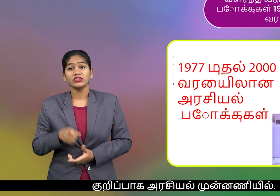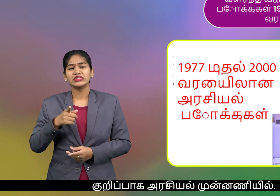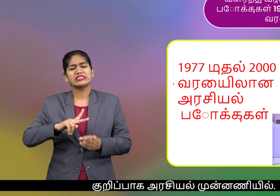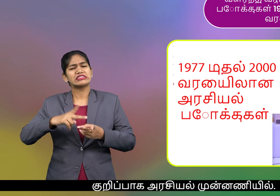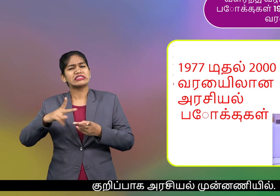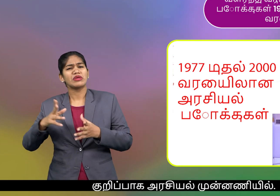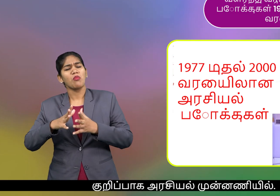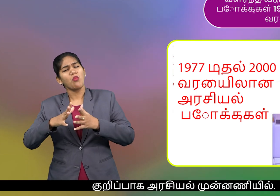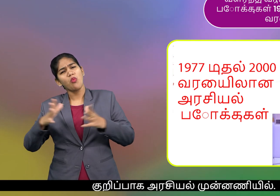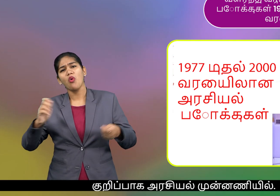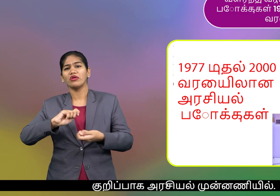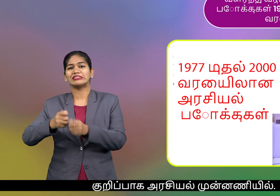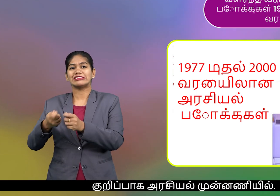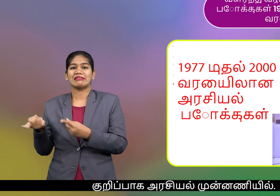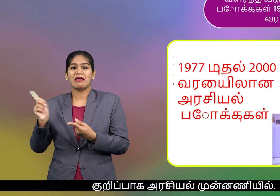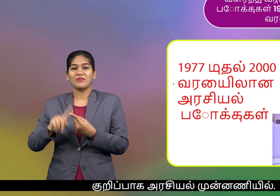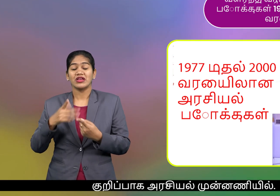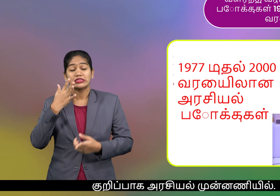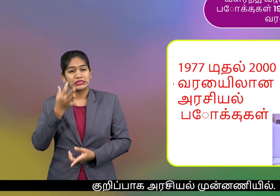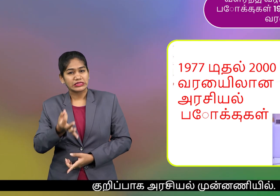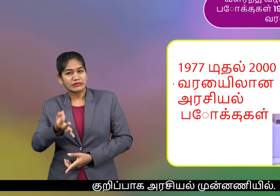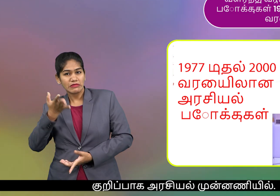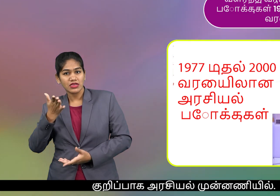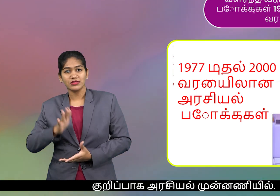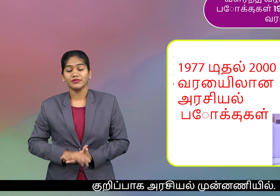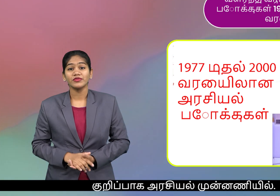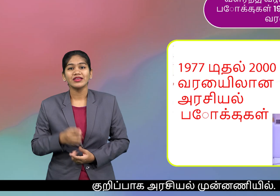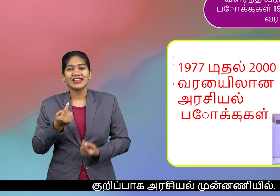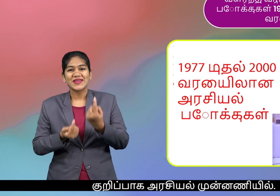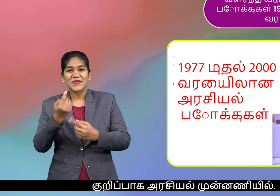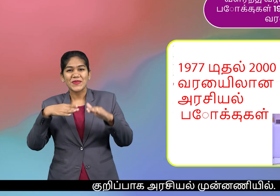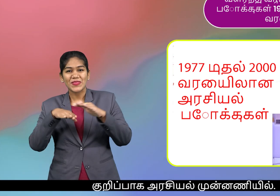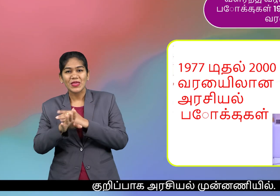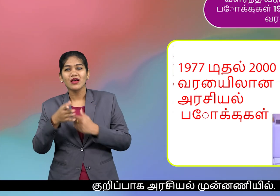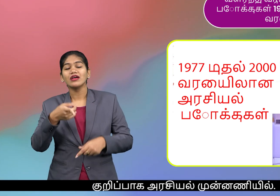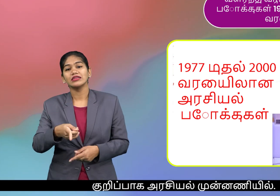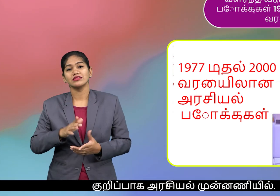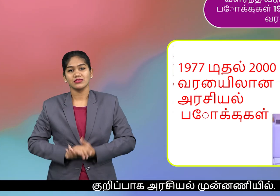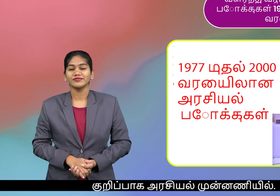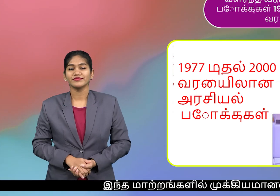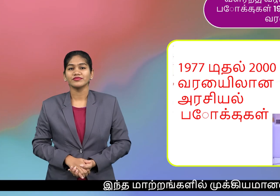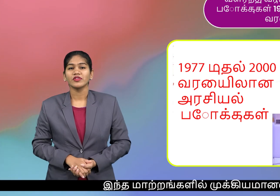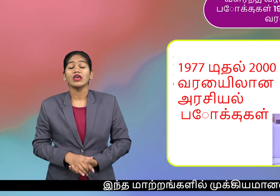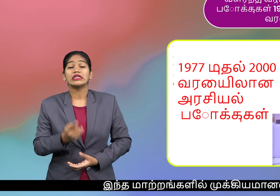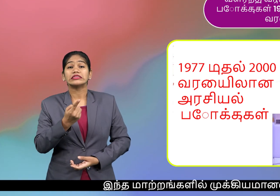அரசியல் முன்னணியில் இந்த